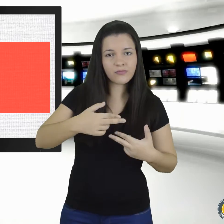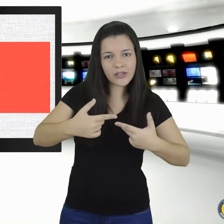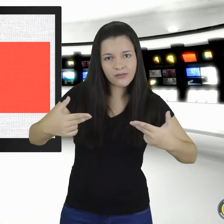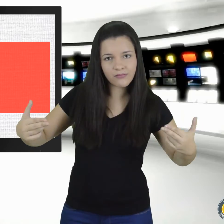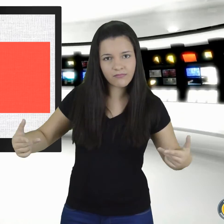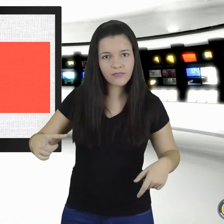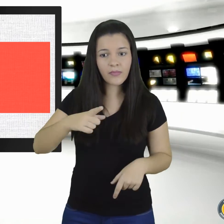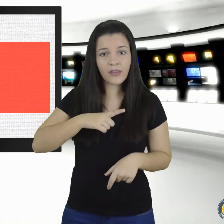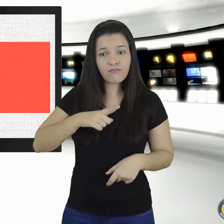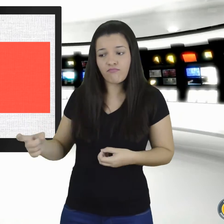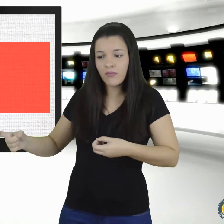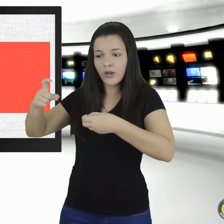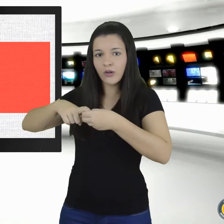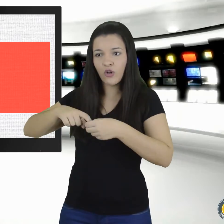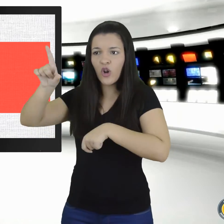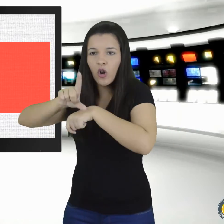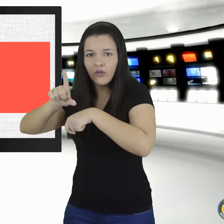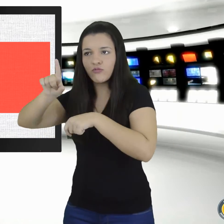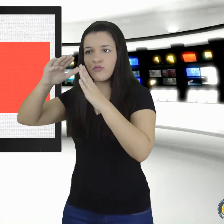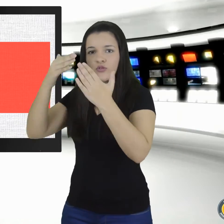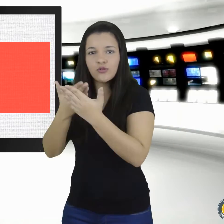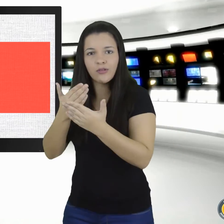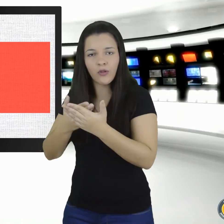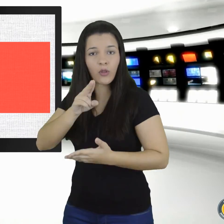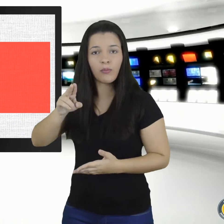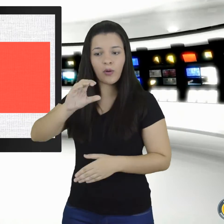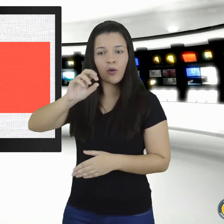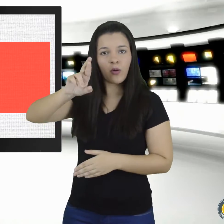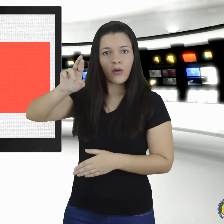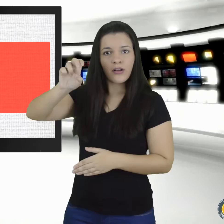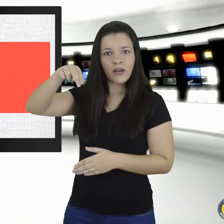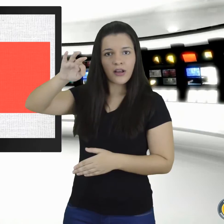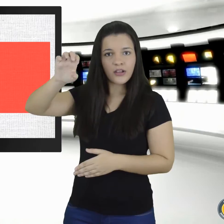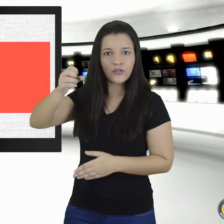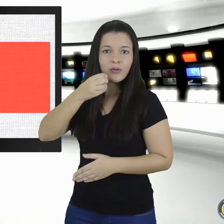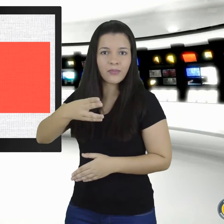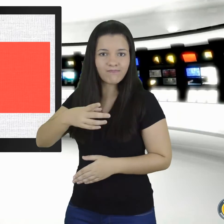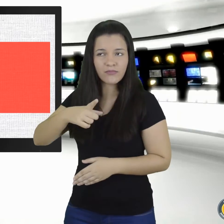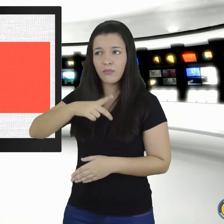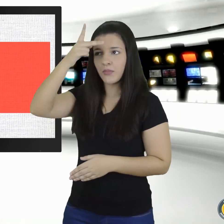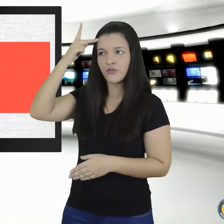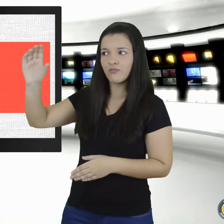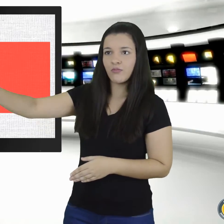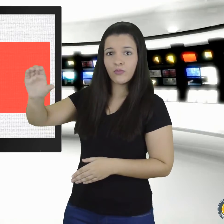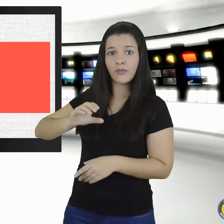com comércio e escolas, mantenedores, doações diretas, Teleton,